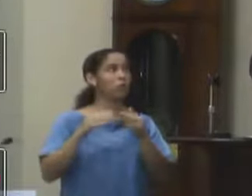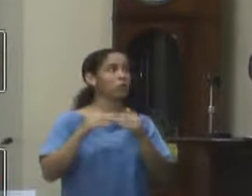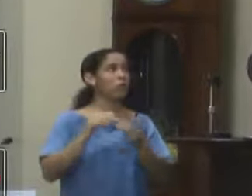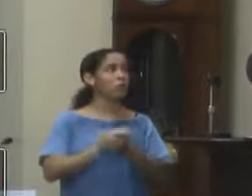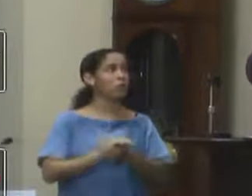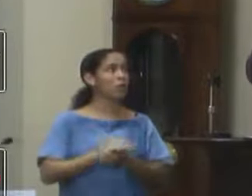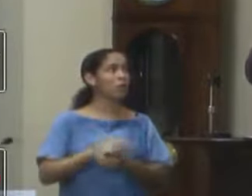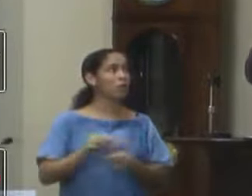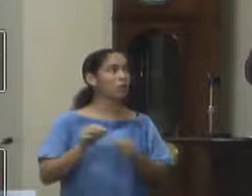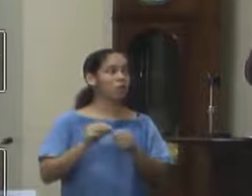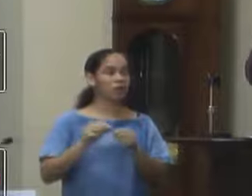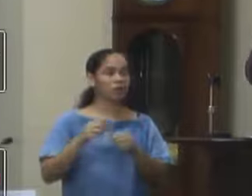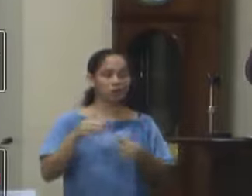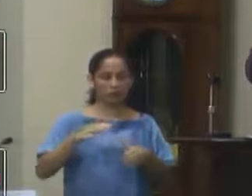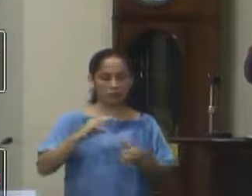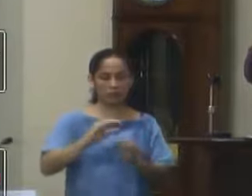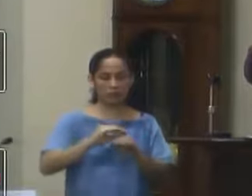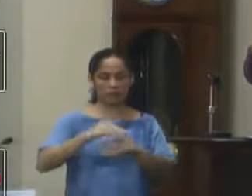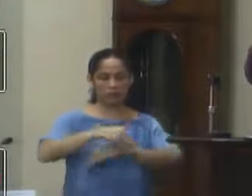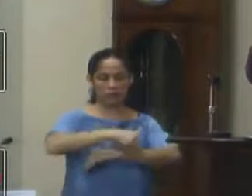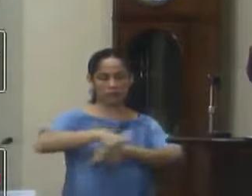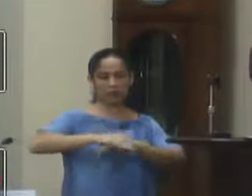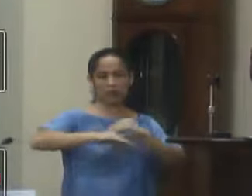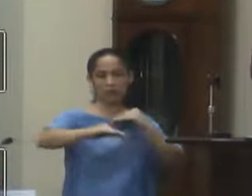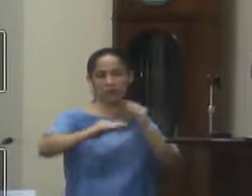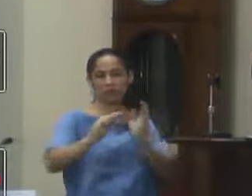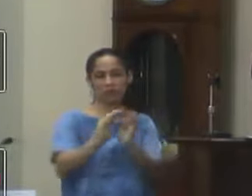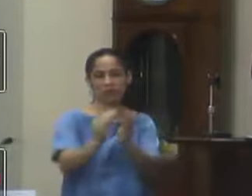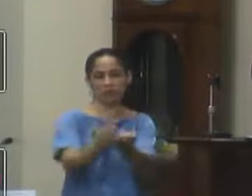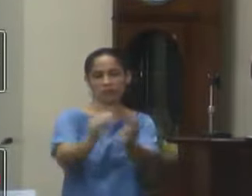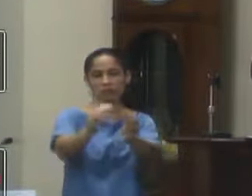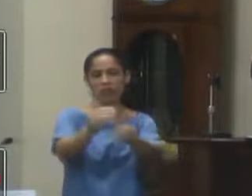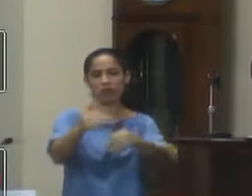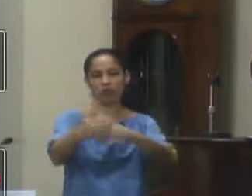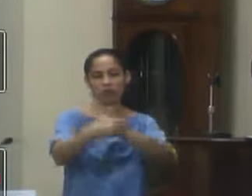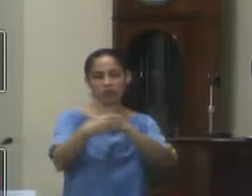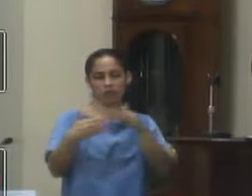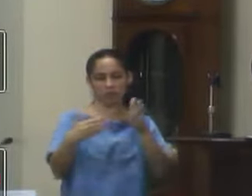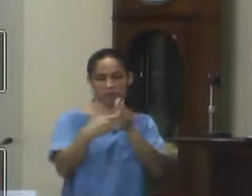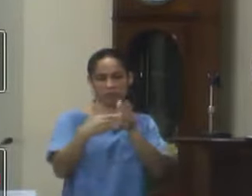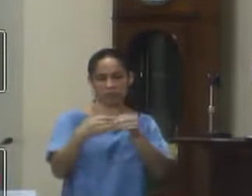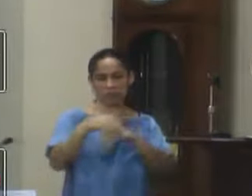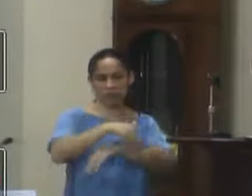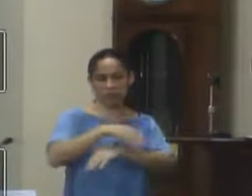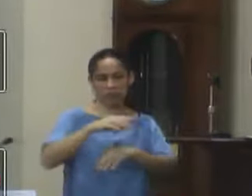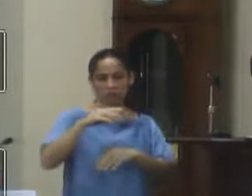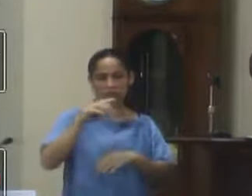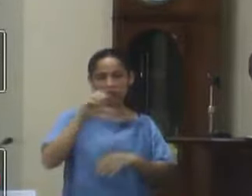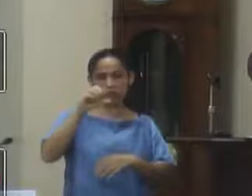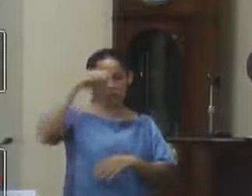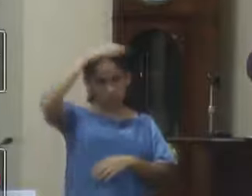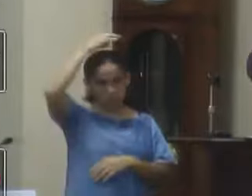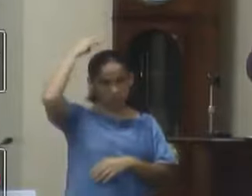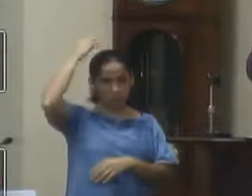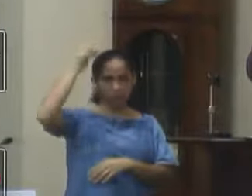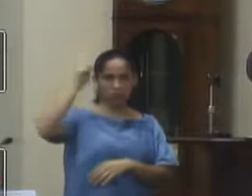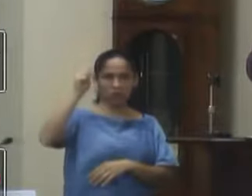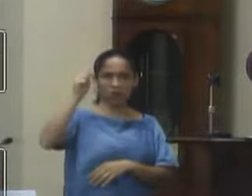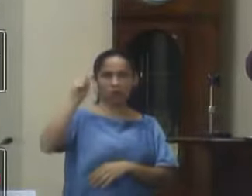a recomposição dos buracos no final da rua Santa Augusta, na Biquinha. E aí, graças a